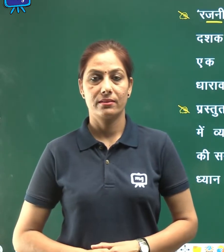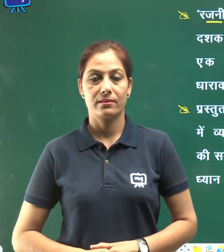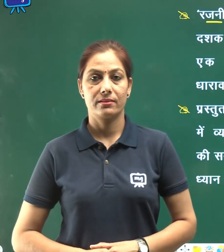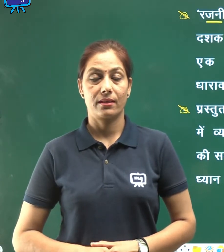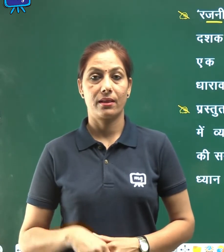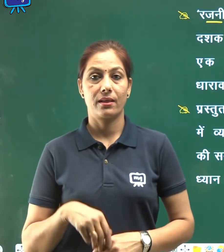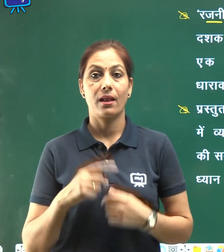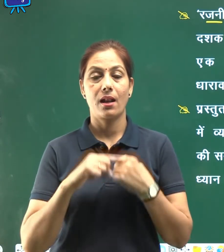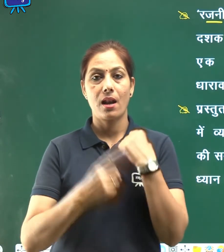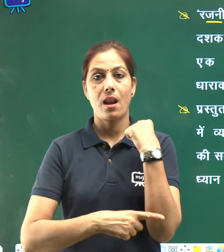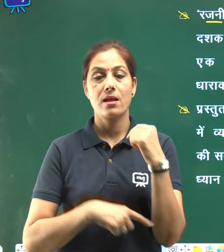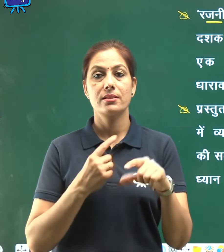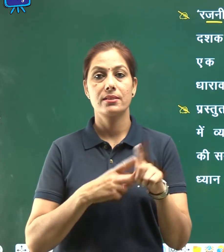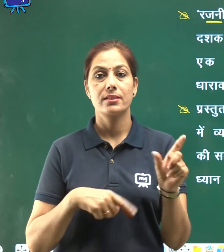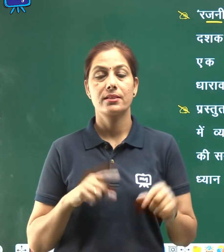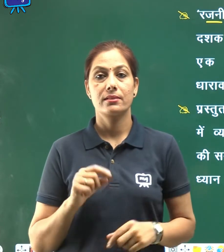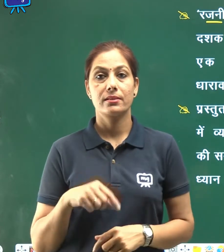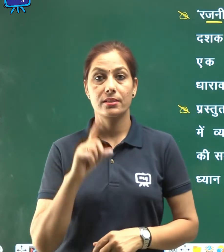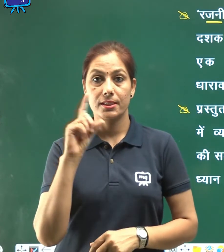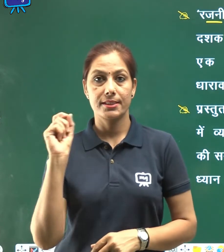पिछली सदी के